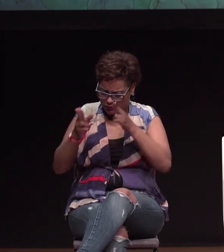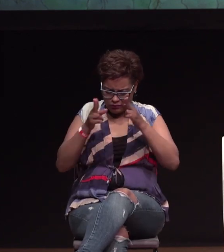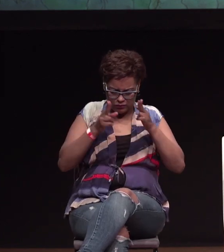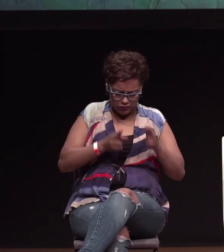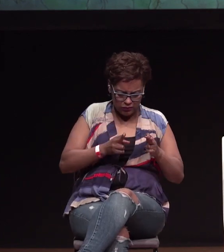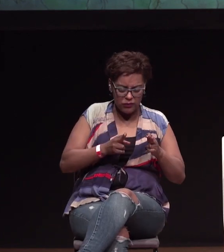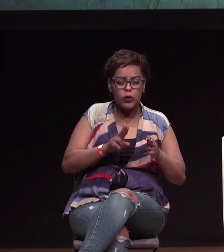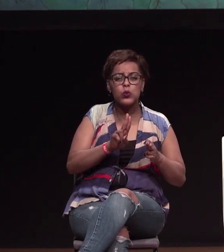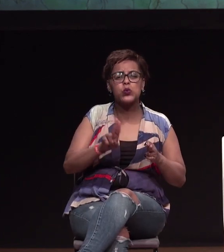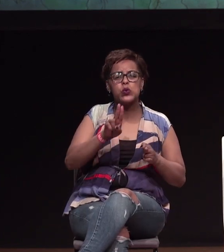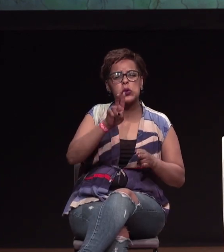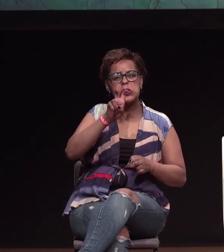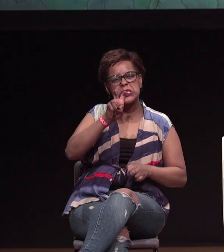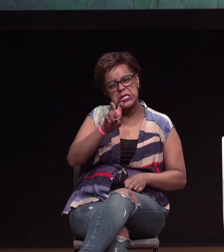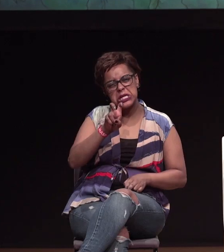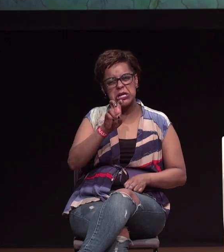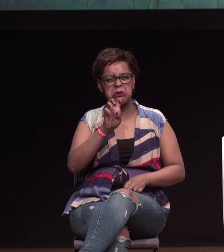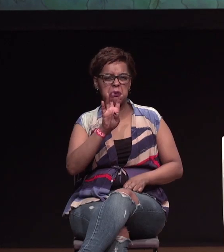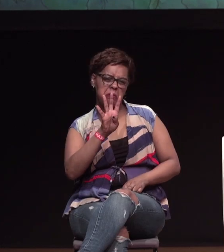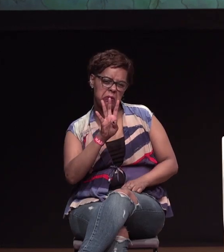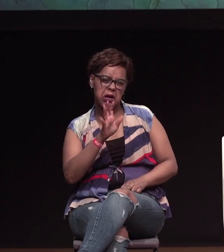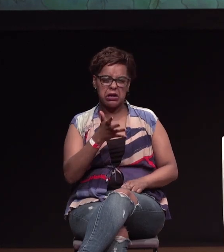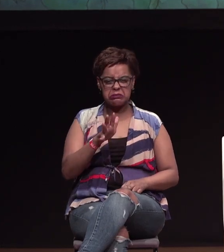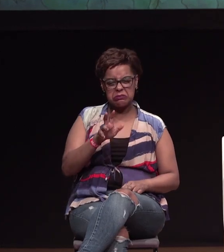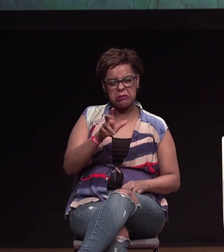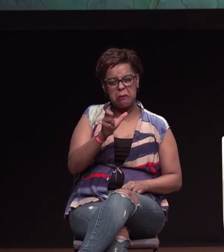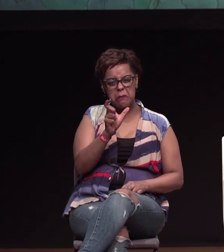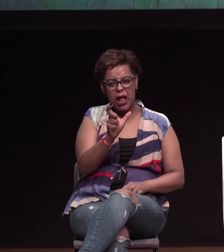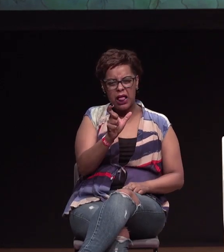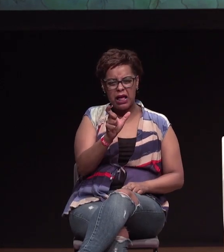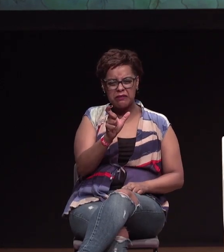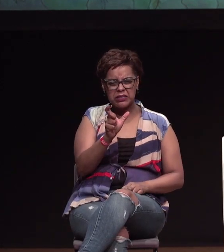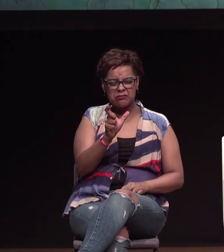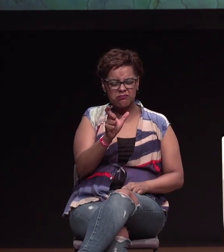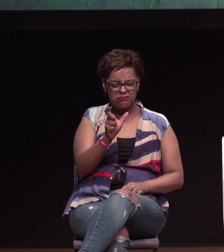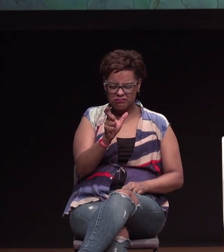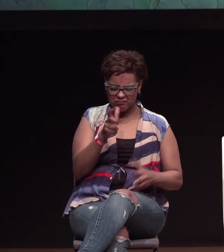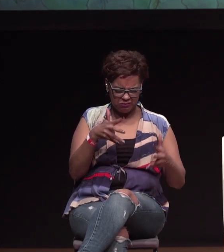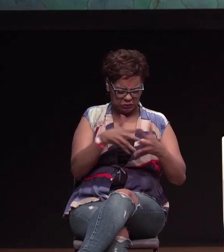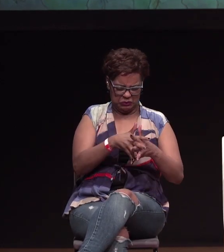5 palavras, ou 4, nenhuma dizia nada,